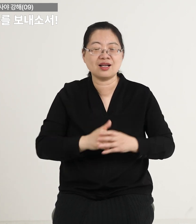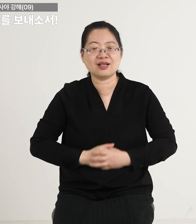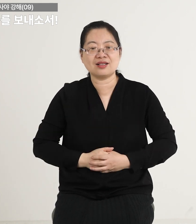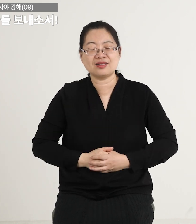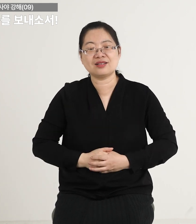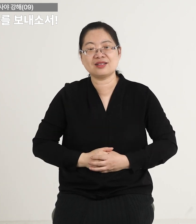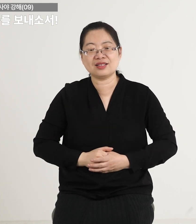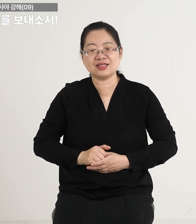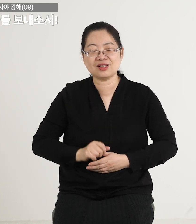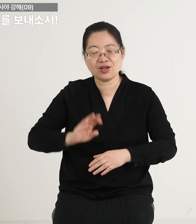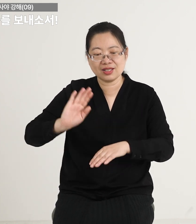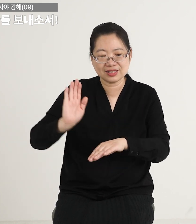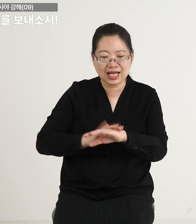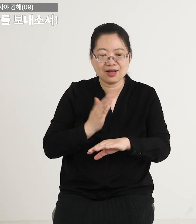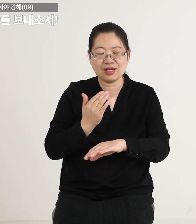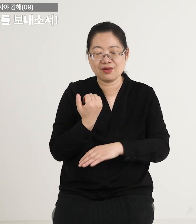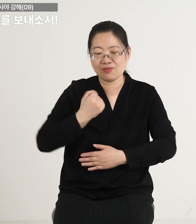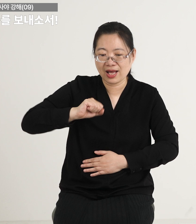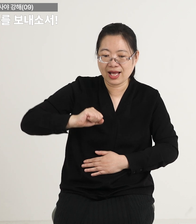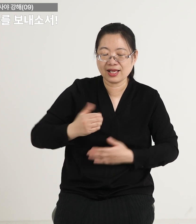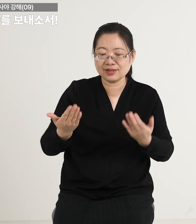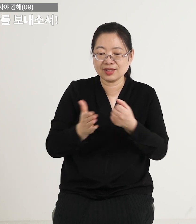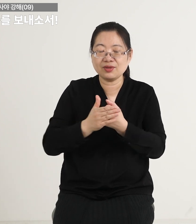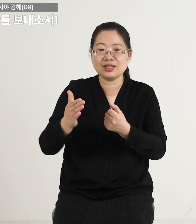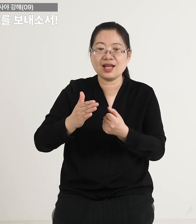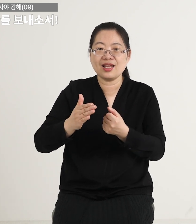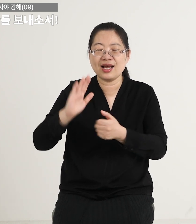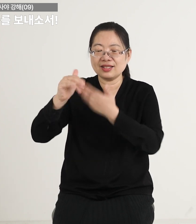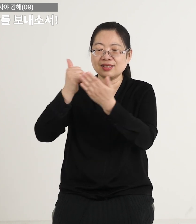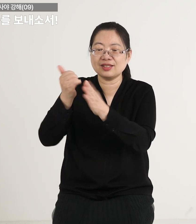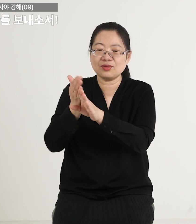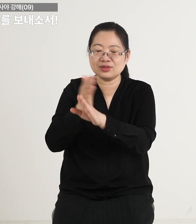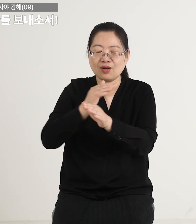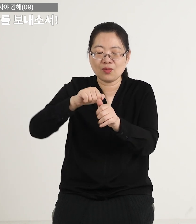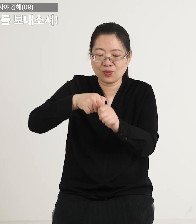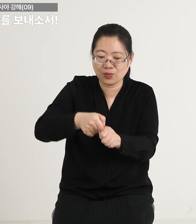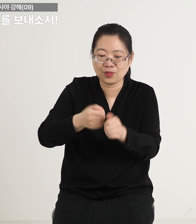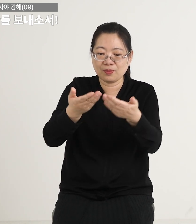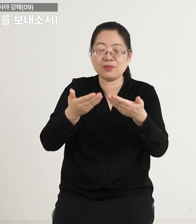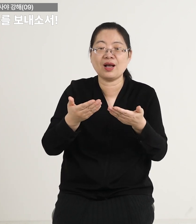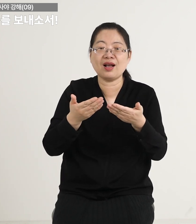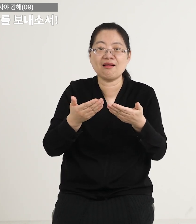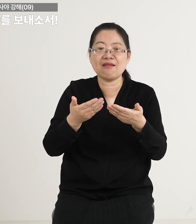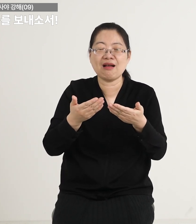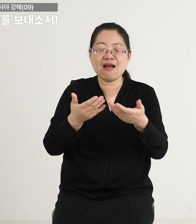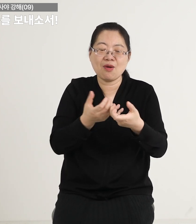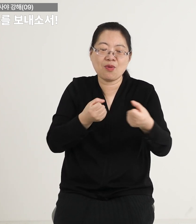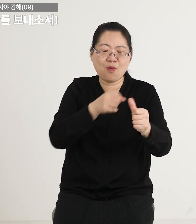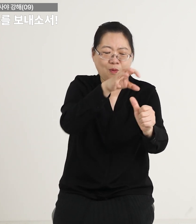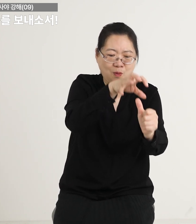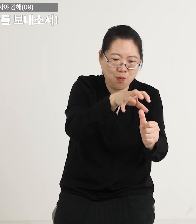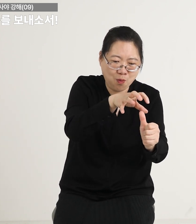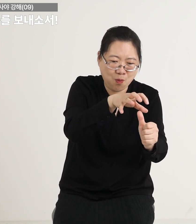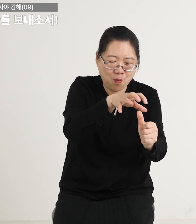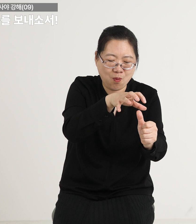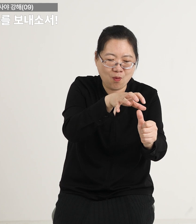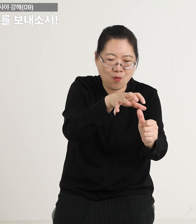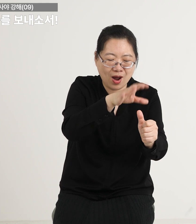일로 하나님께 형벌을 받아 별궁에 격리되어 있다가 시름시름 앓다가